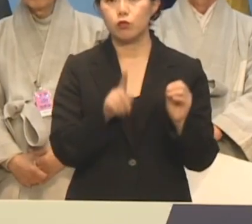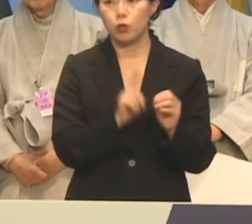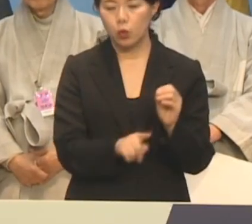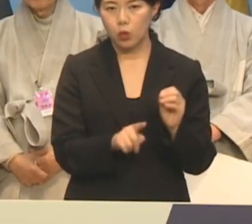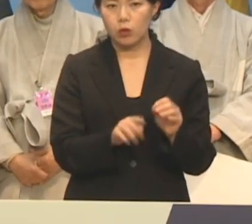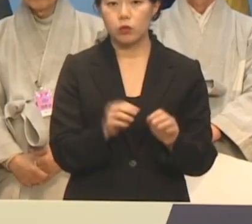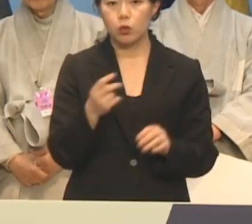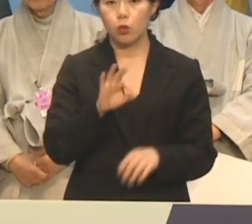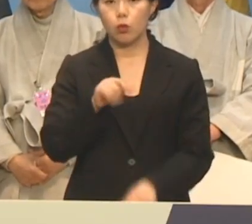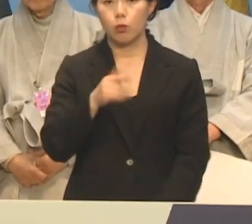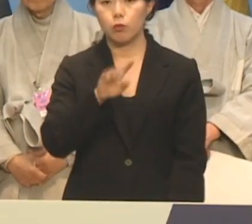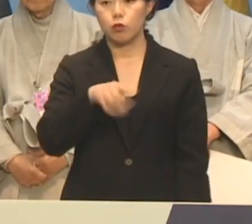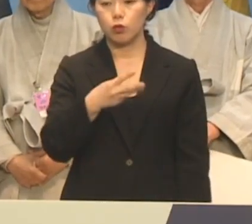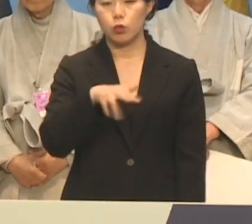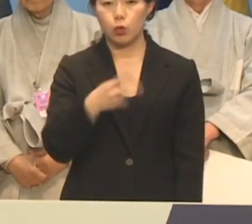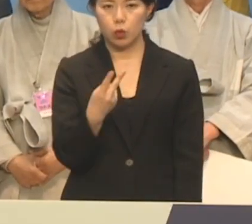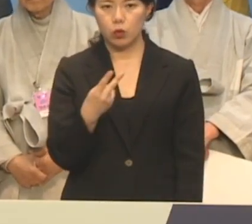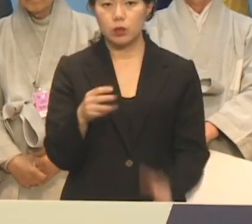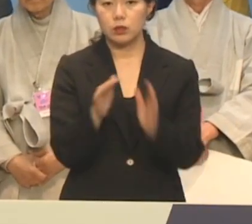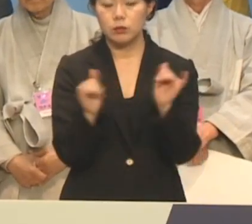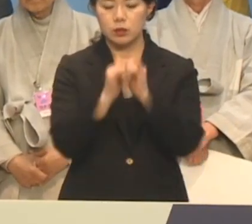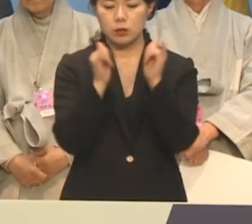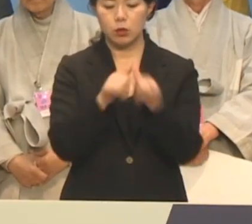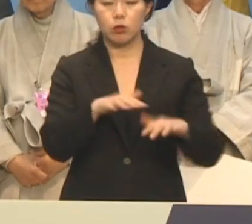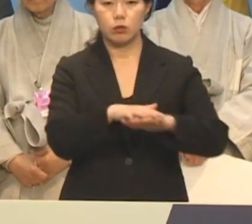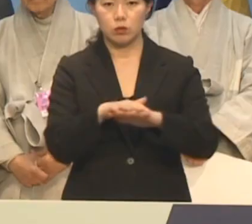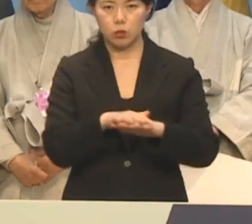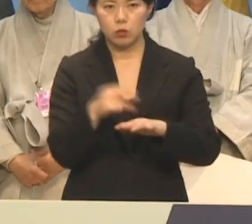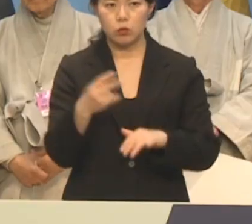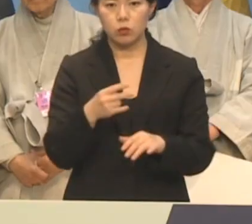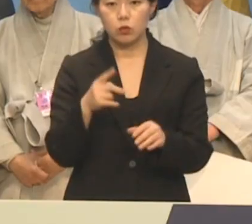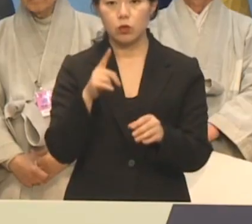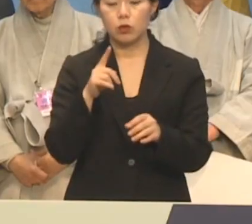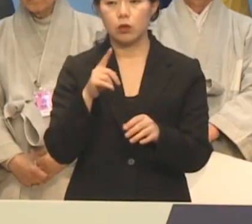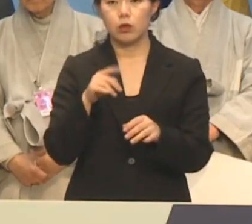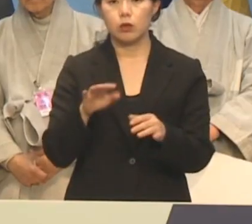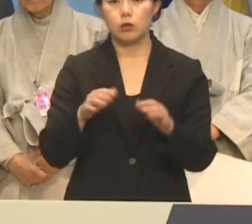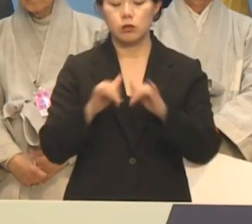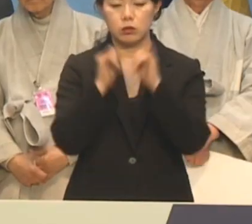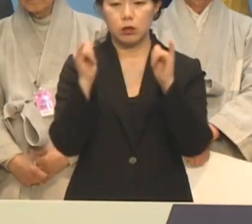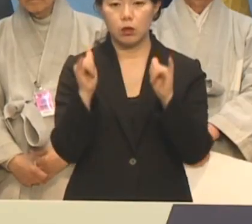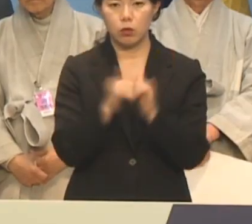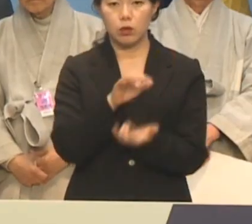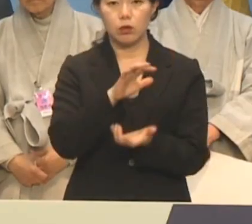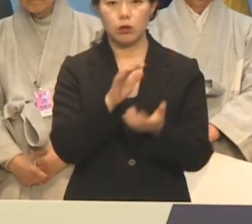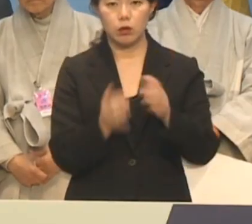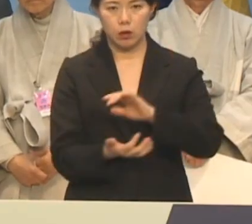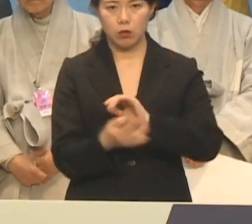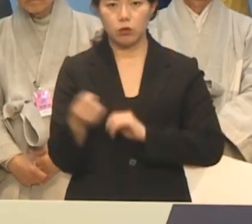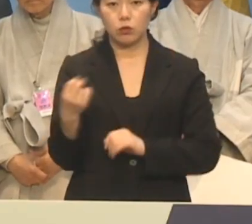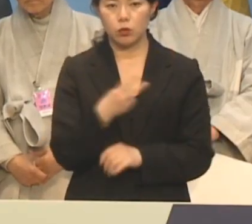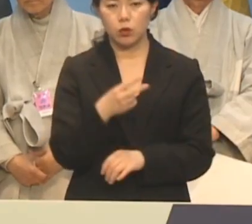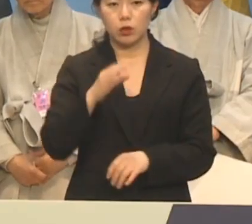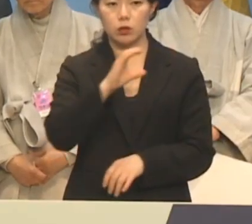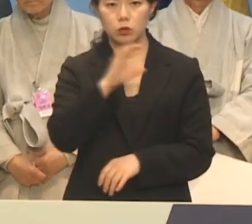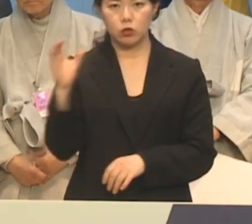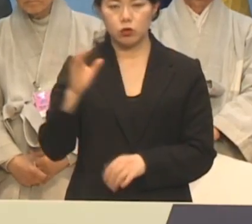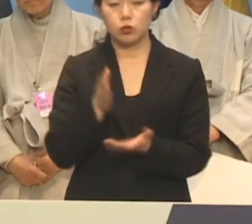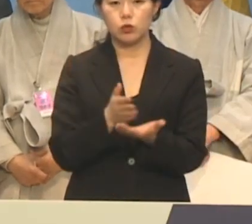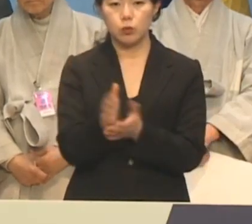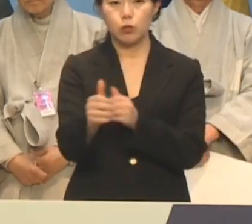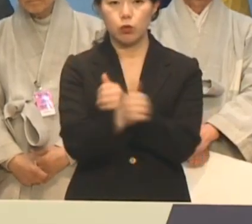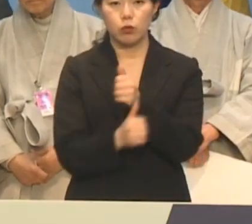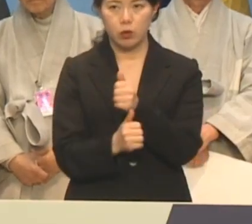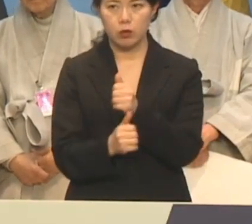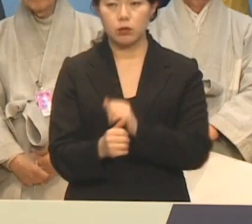또 원불교에서는 원불교 시민사회 네트워크, 원불교 사회개벽교무단, 천주교에서 천주교 정육위원